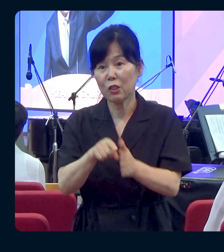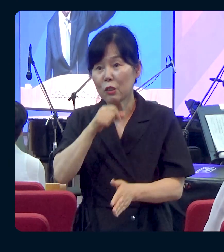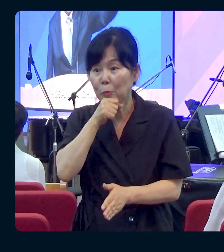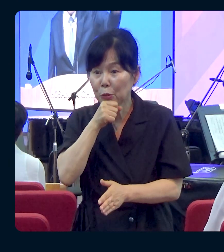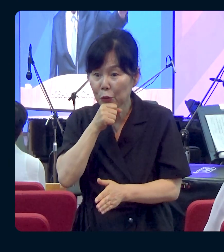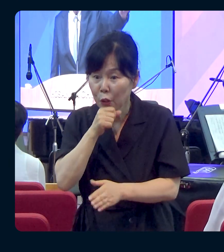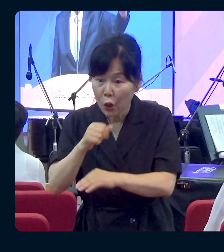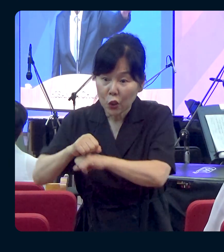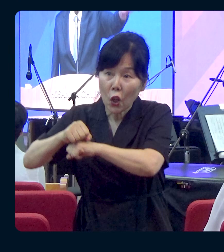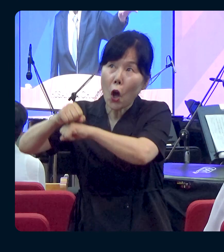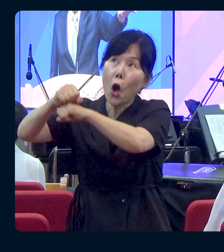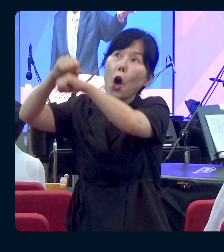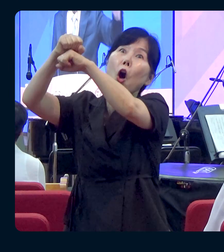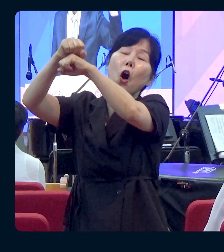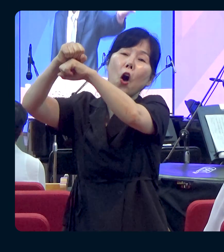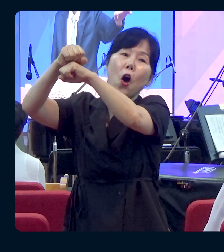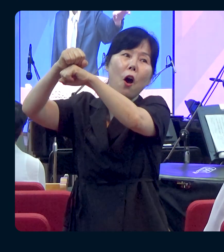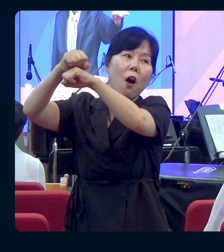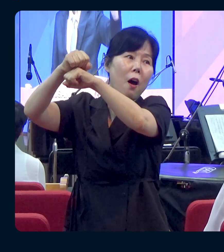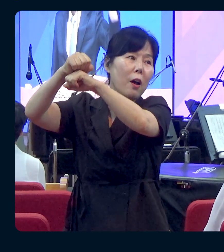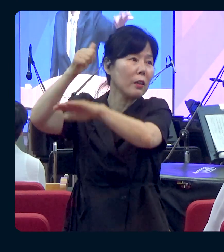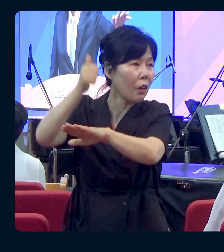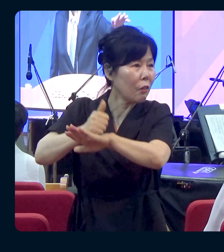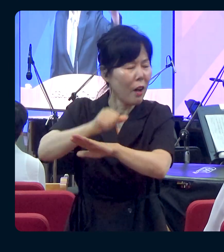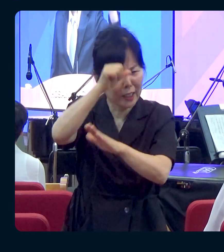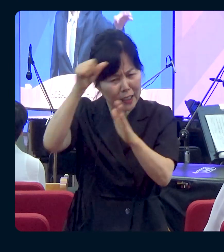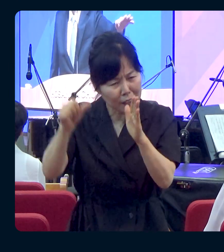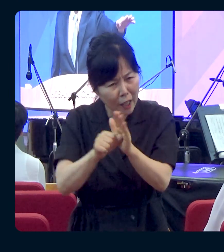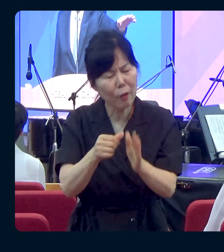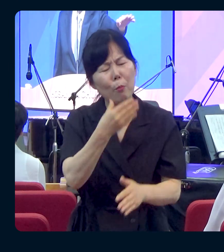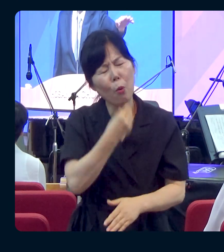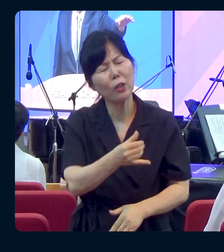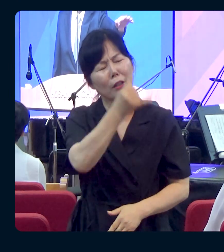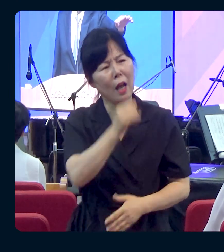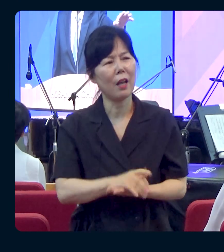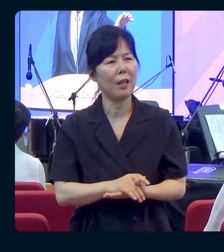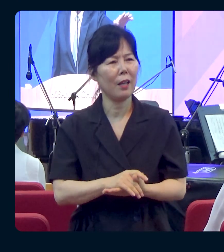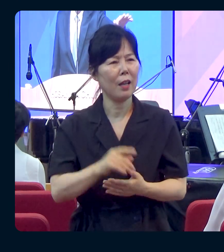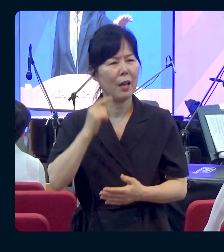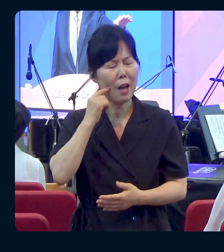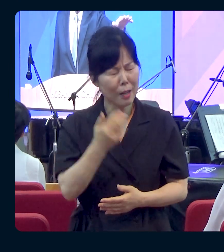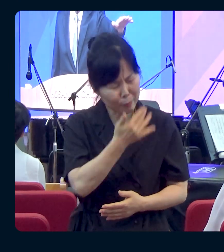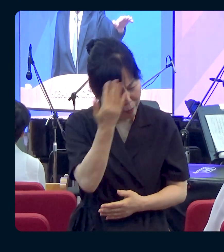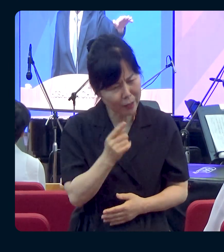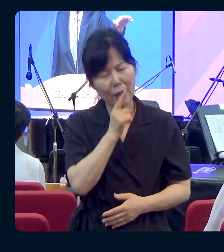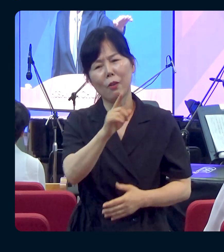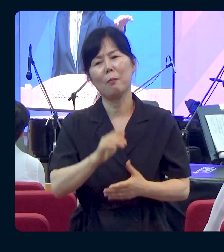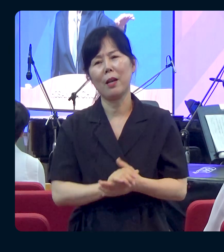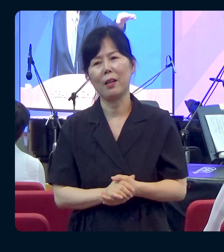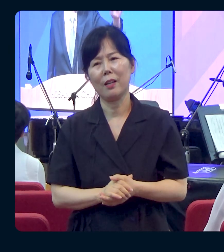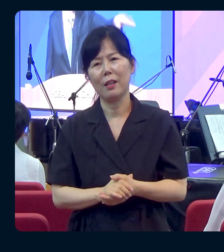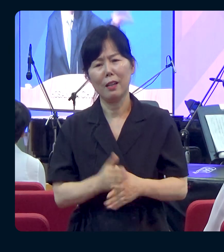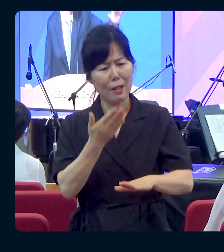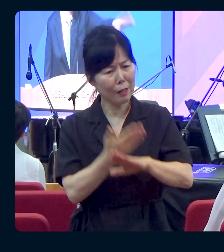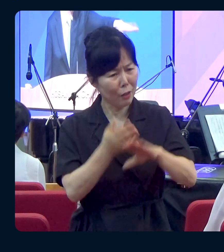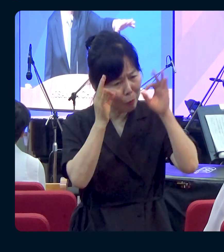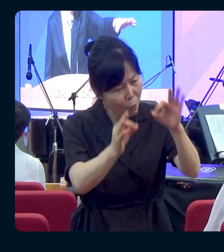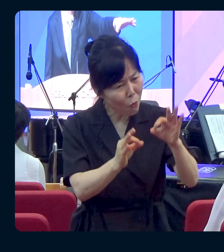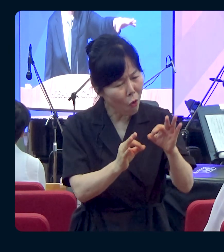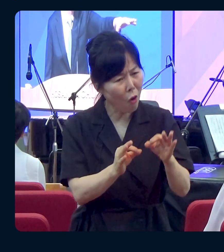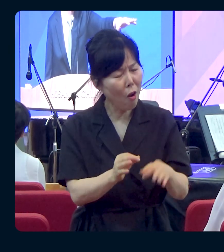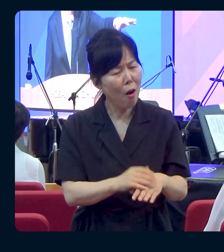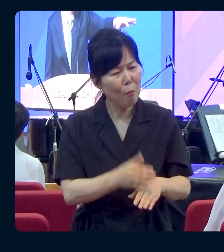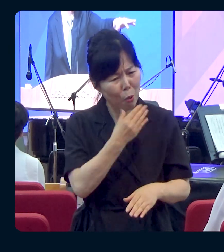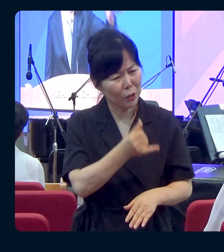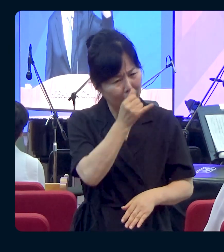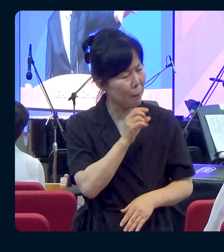중요합니다. 이 점수가 높아야 하나님이 그 인생에 대해서 복되다, 아름답다 이렇게 말씀하시는 거예요. 다른 거 보고